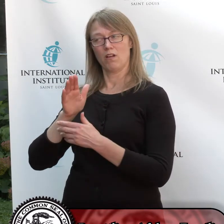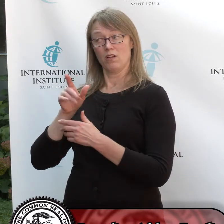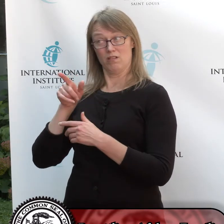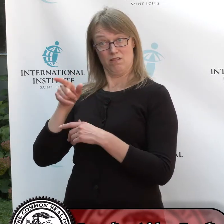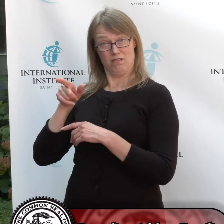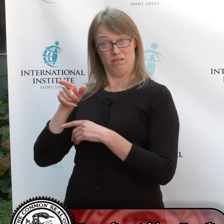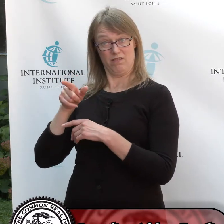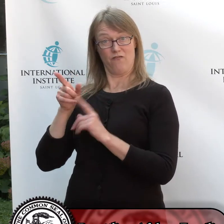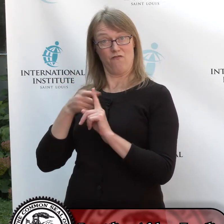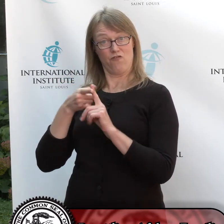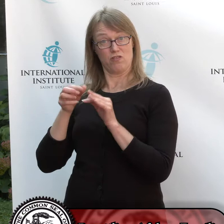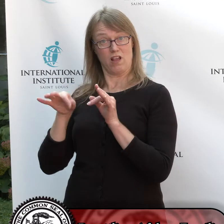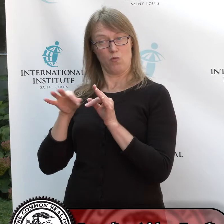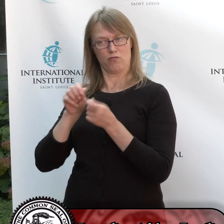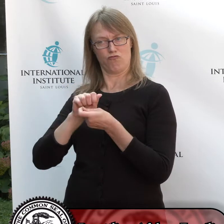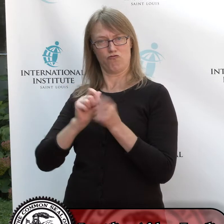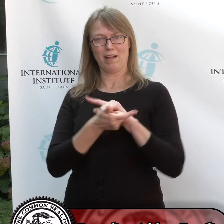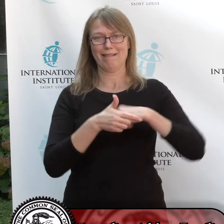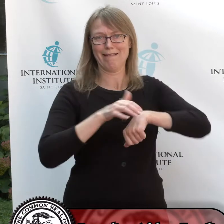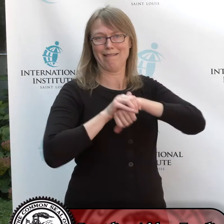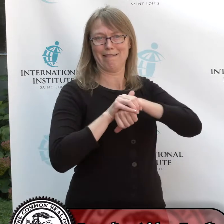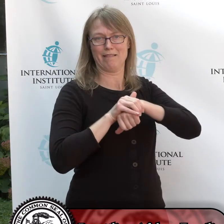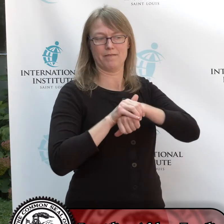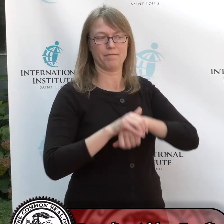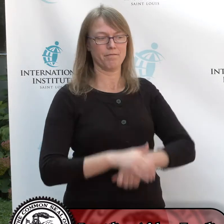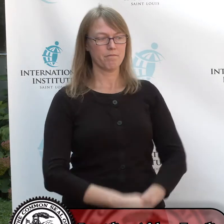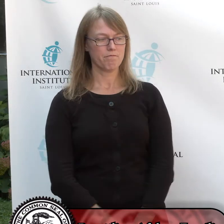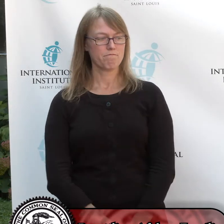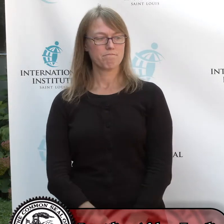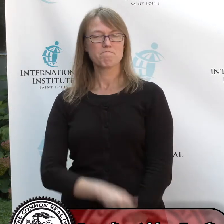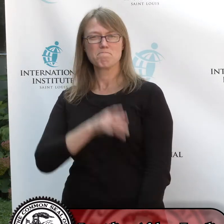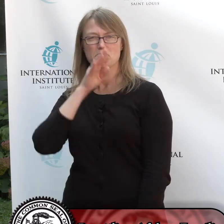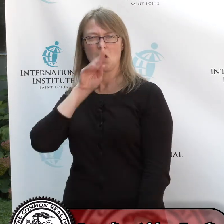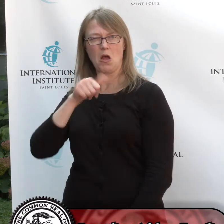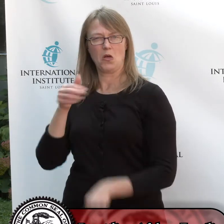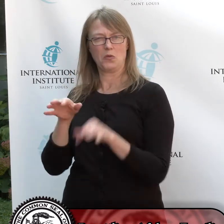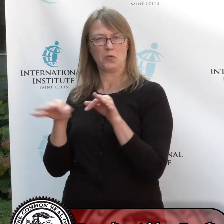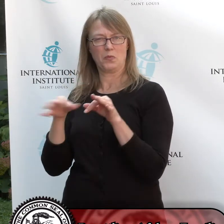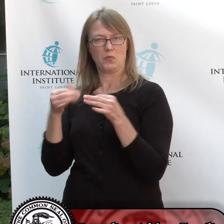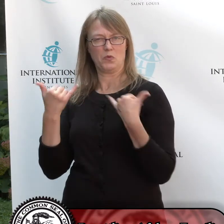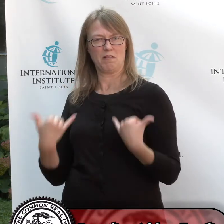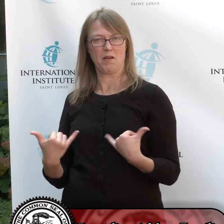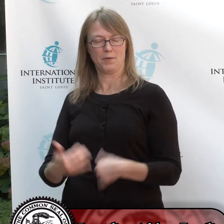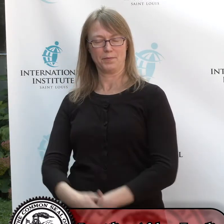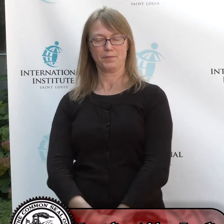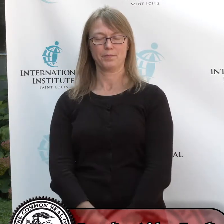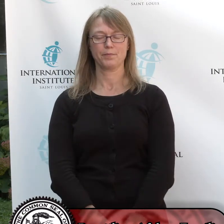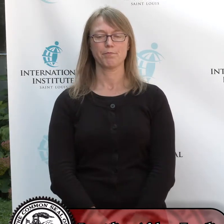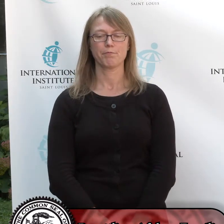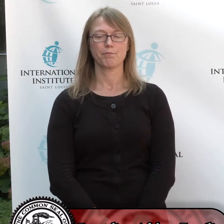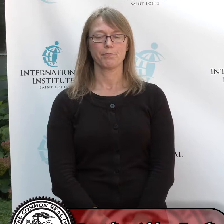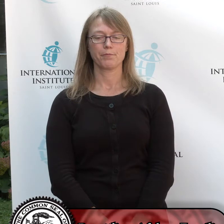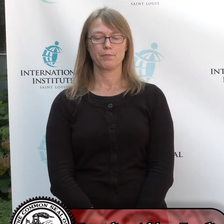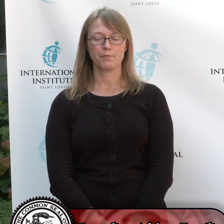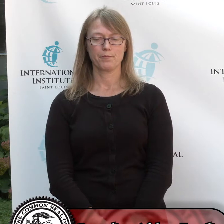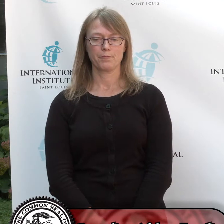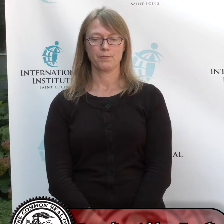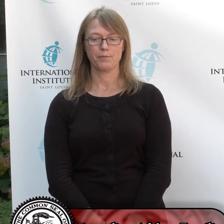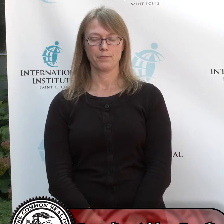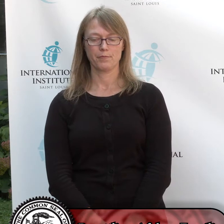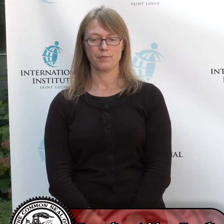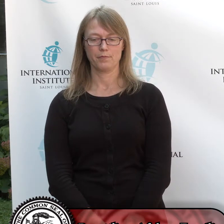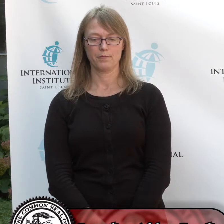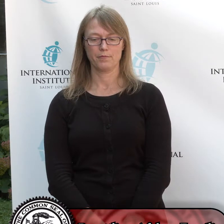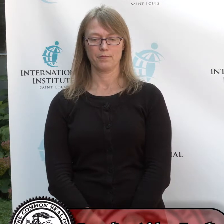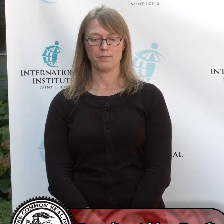So بنی آدم هزای یک دیگرن که در آفرینش زی یک گوهرن